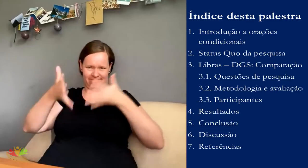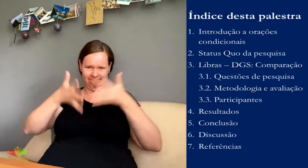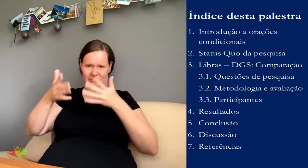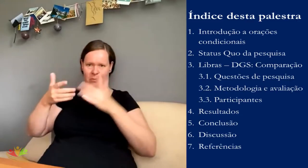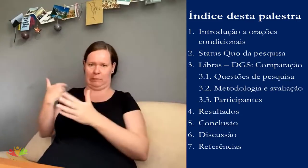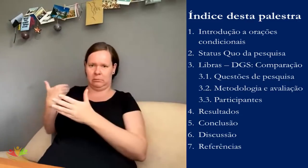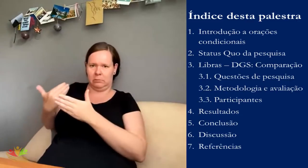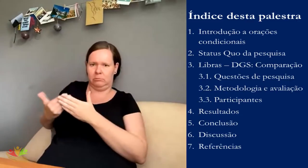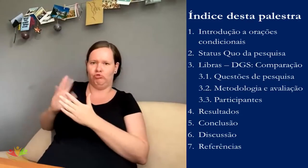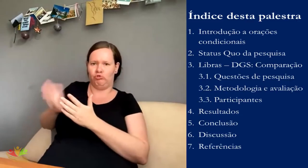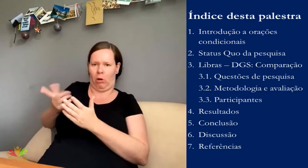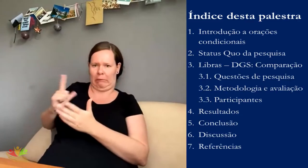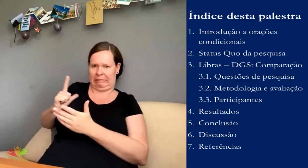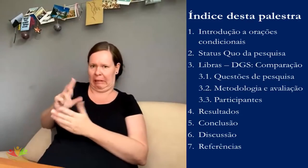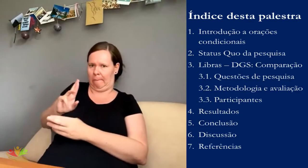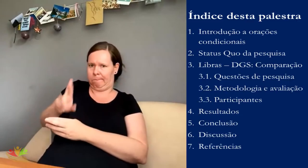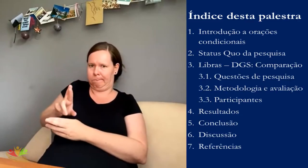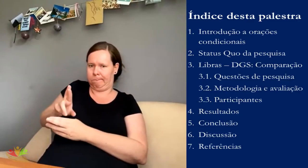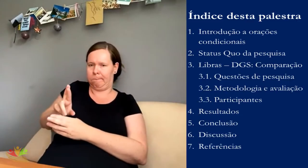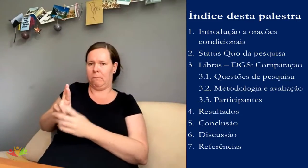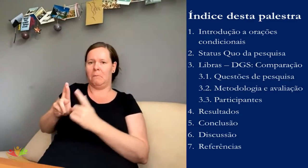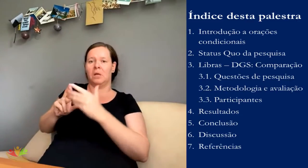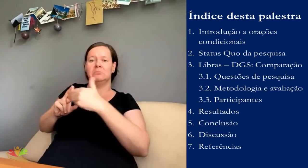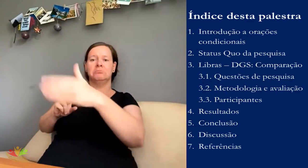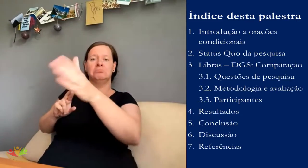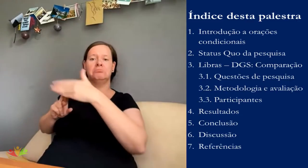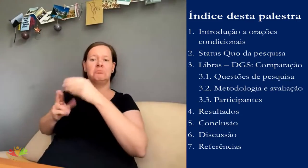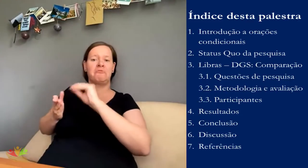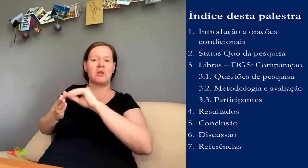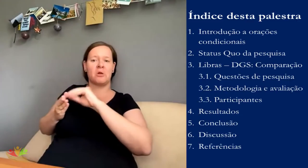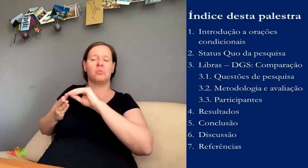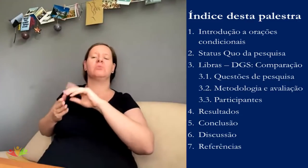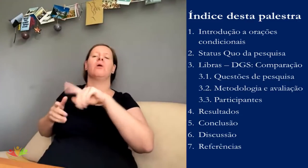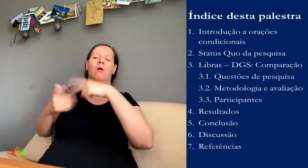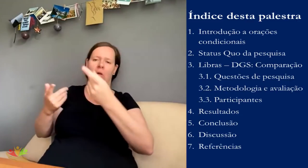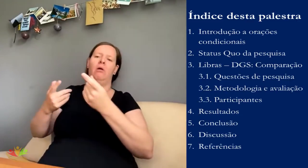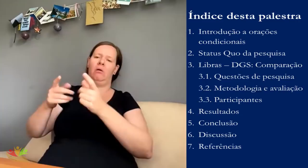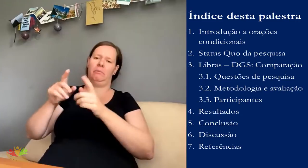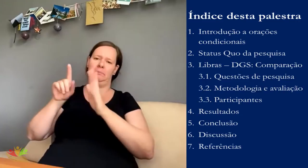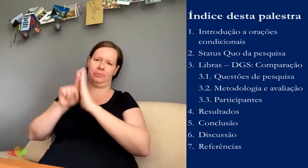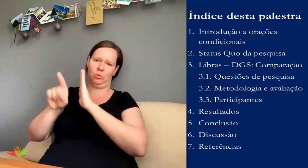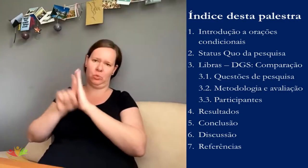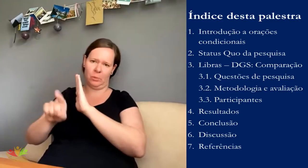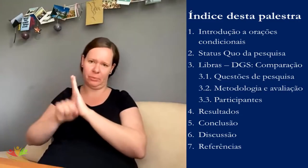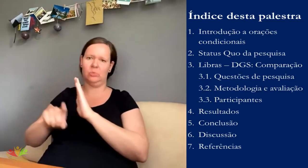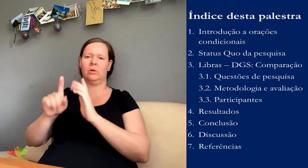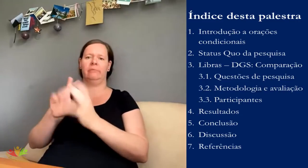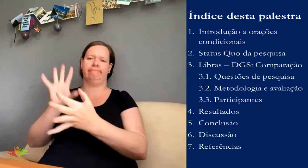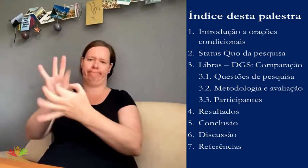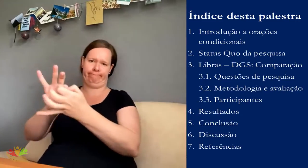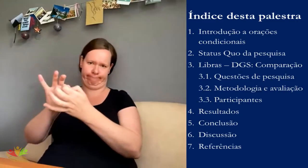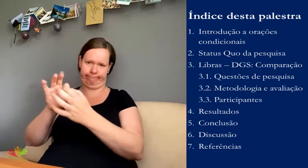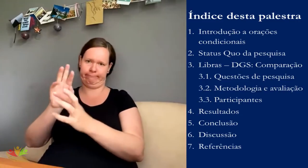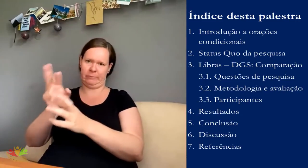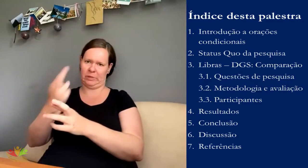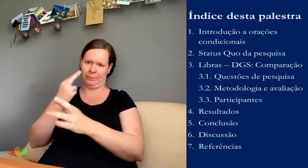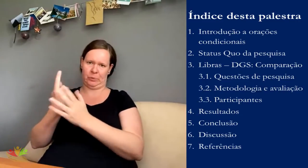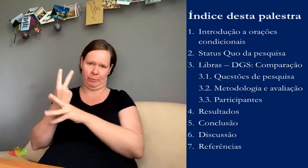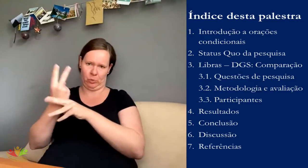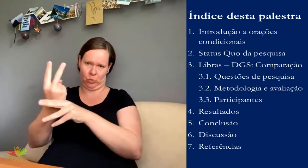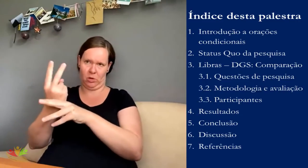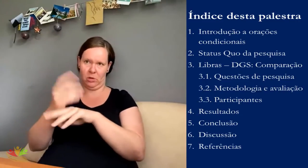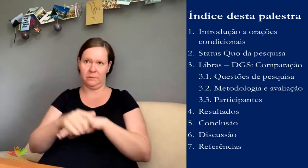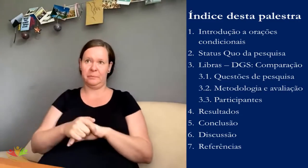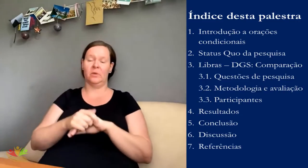mostrar também o que é uma sentença condicional em língua de sinais. Vou mostrar o que tem sido feito nas pesquisas em língua de